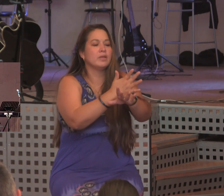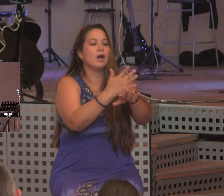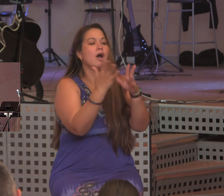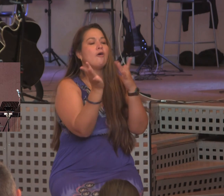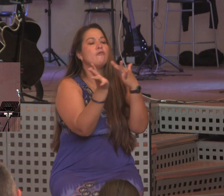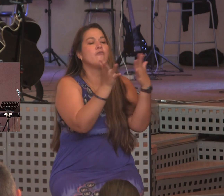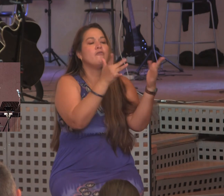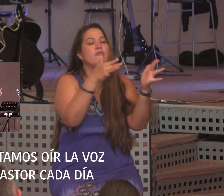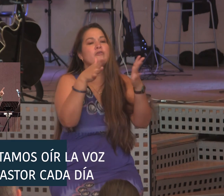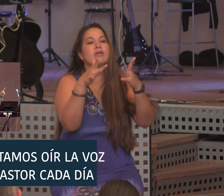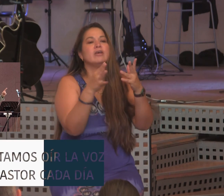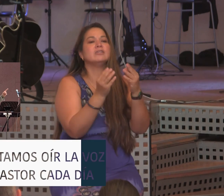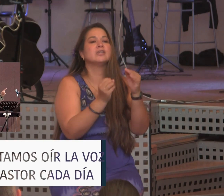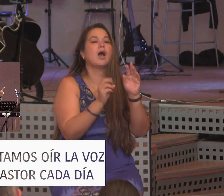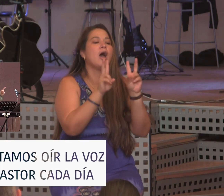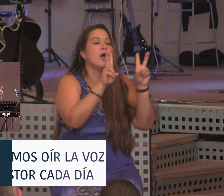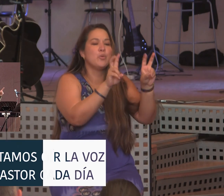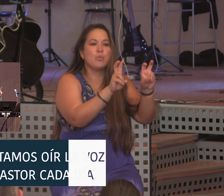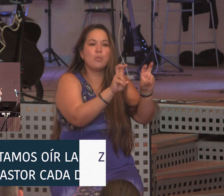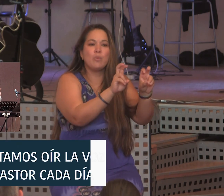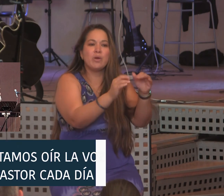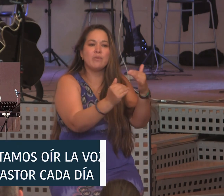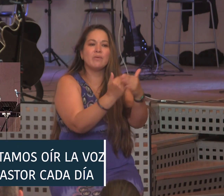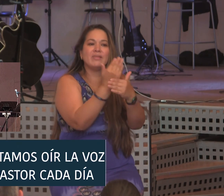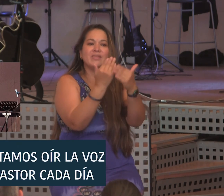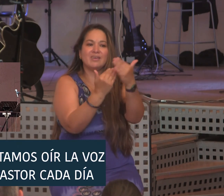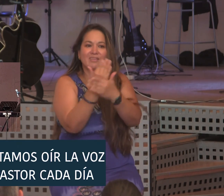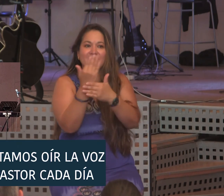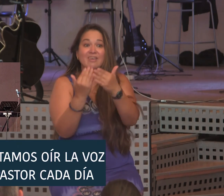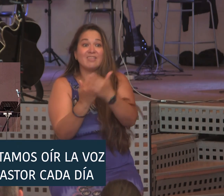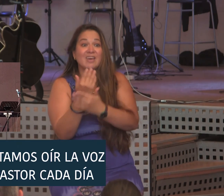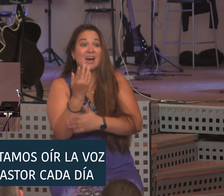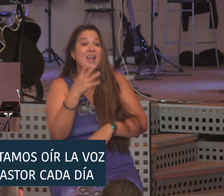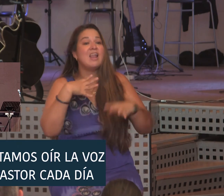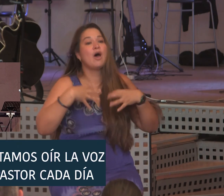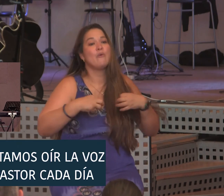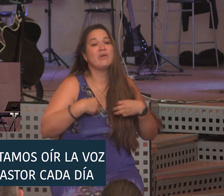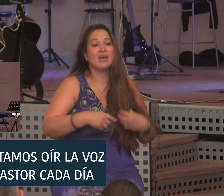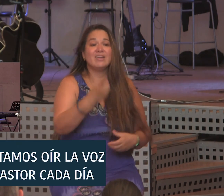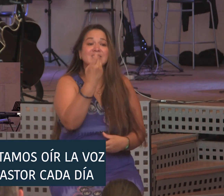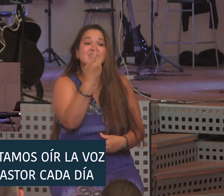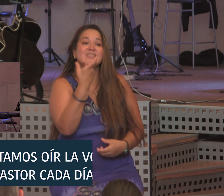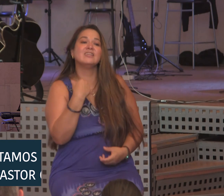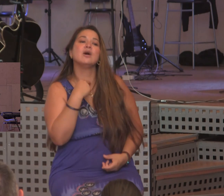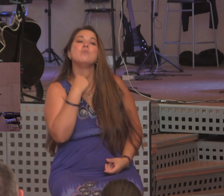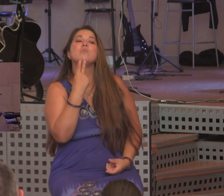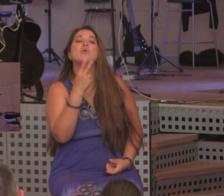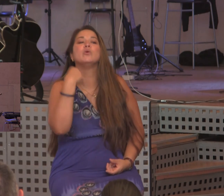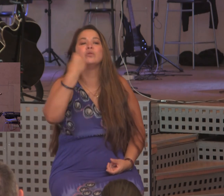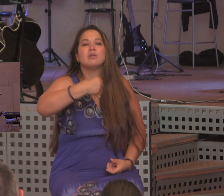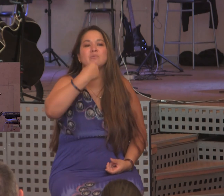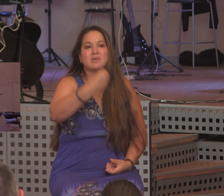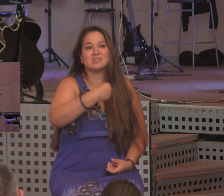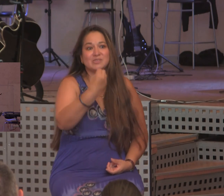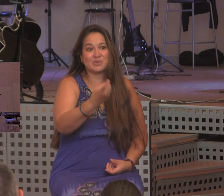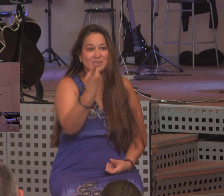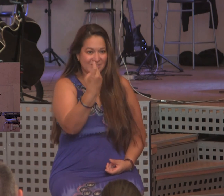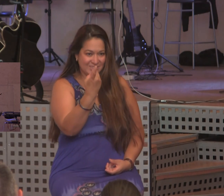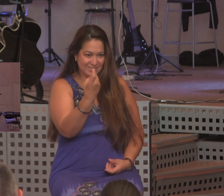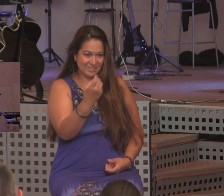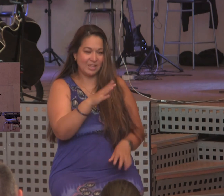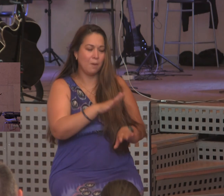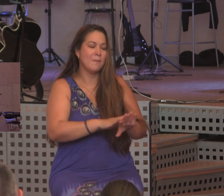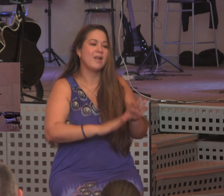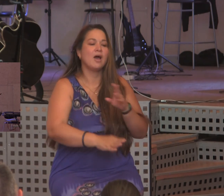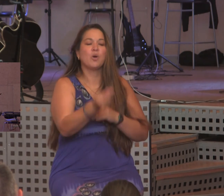frescos. Cada día la oveja necesita oír la voz del pastor para estar alimentada, bien